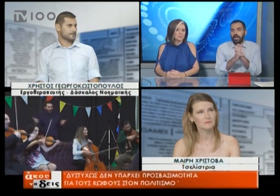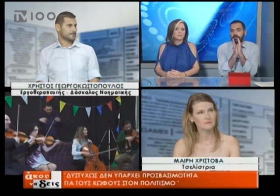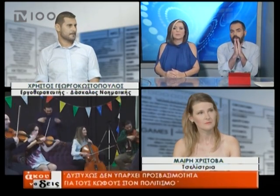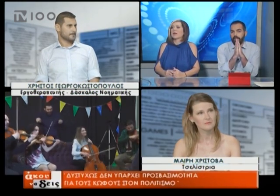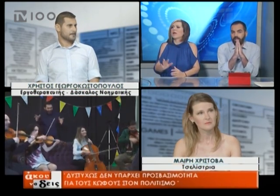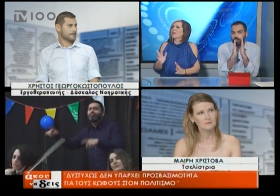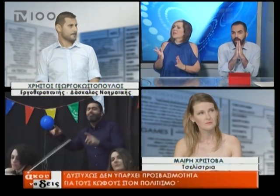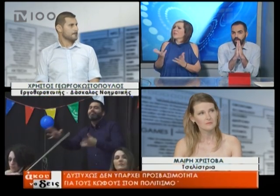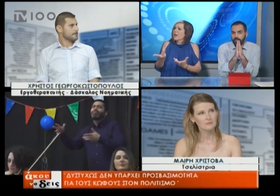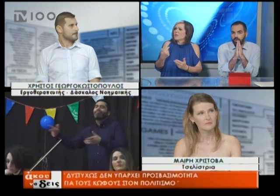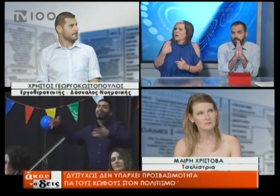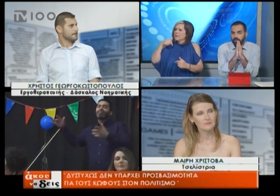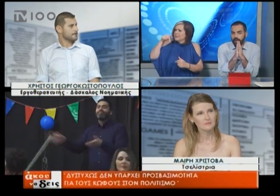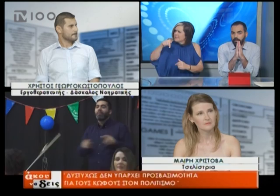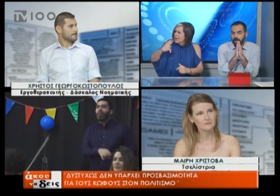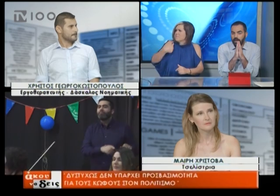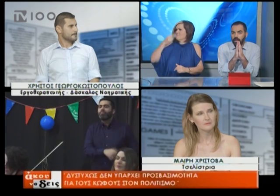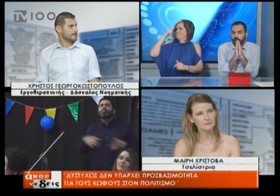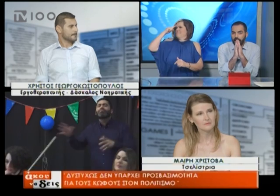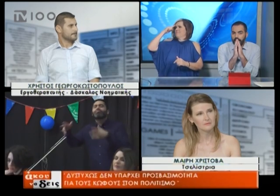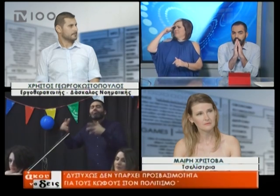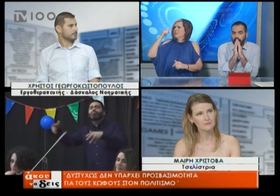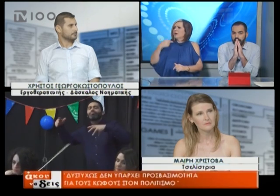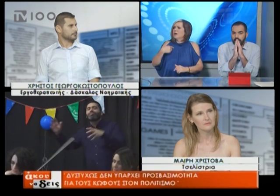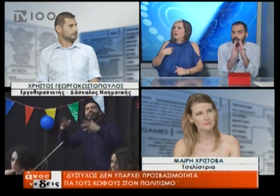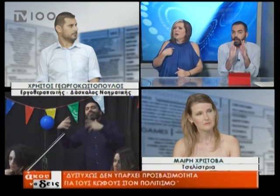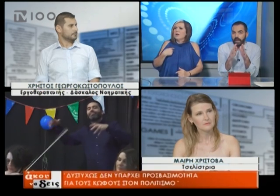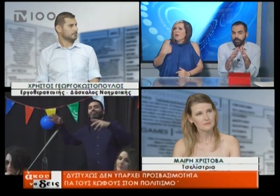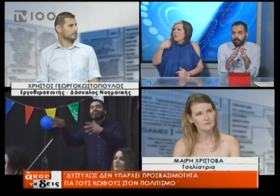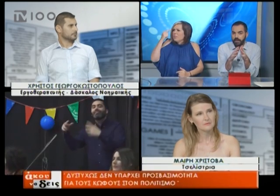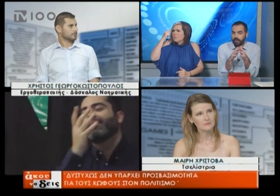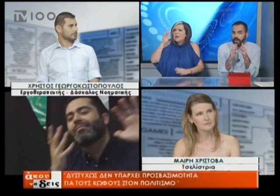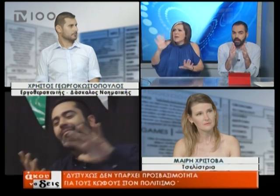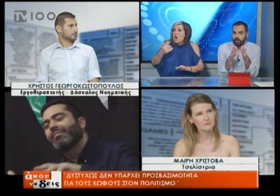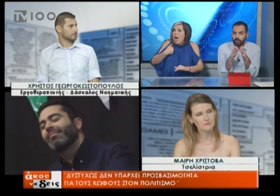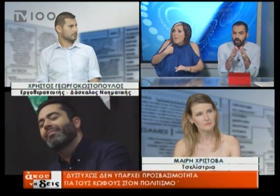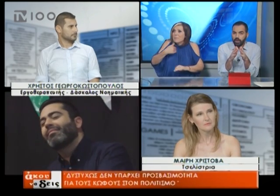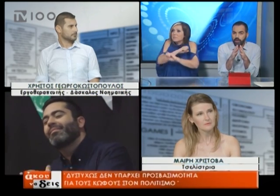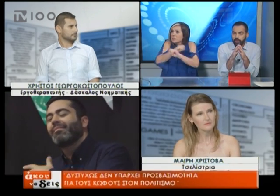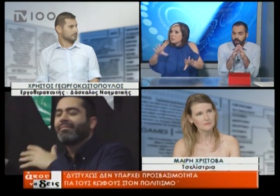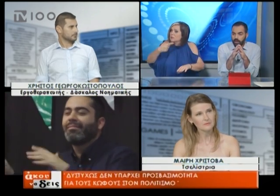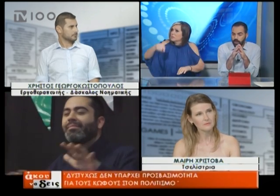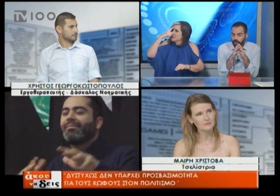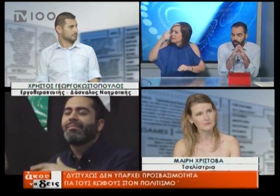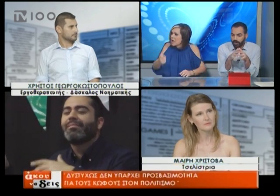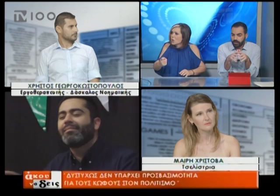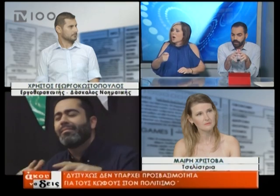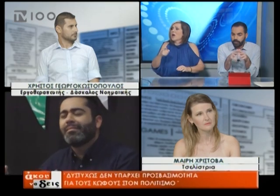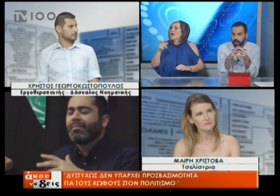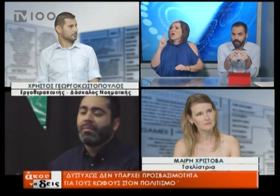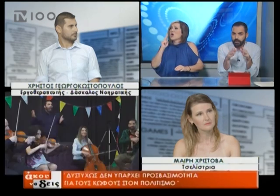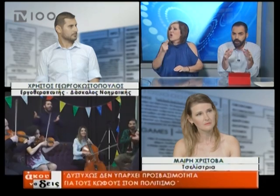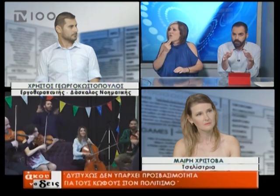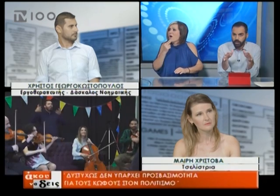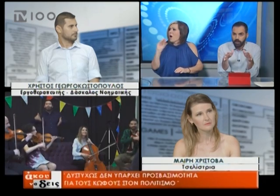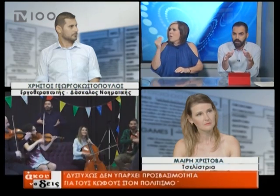Σοφία, επειδή εγώ σήμερα το διαπιστώνω αυτό το πράγμα, δεν ξέρω αν το αποκαλύπτουμε εμείς ή αν είναι γνωστό, τα κοφά άτομα είναι